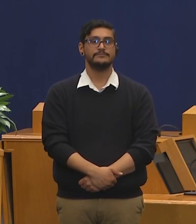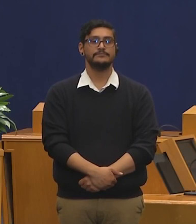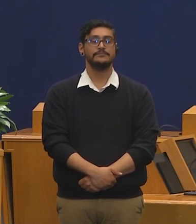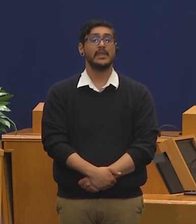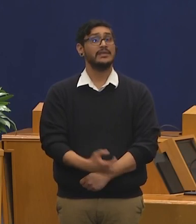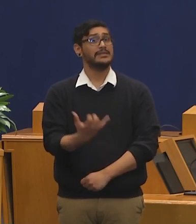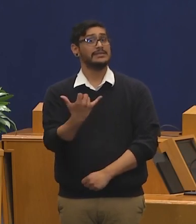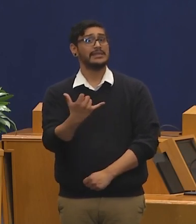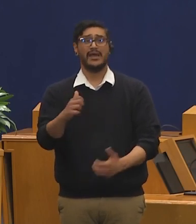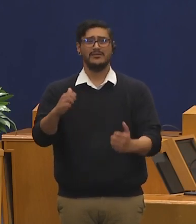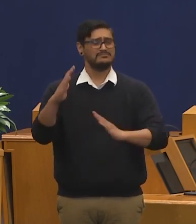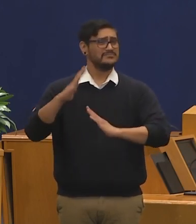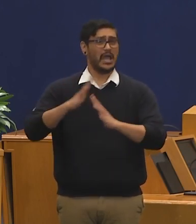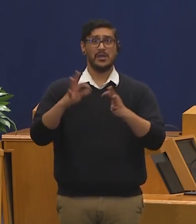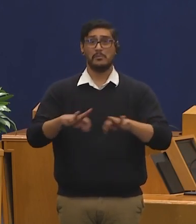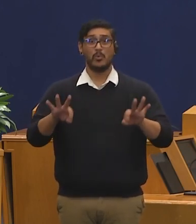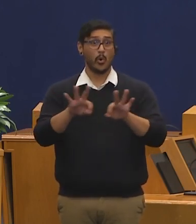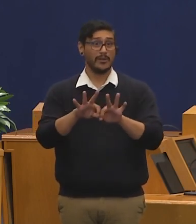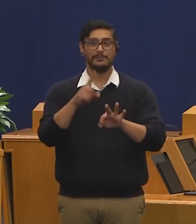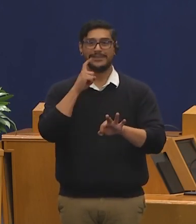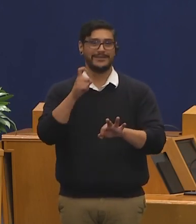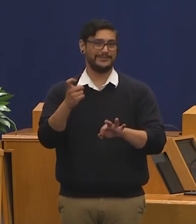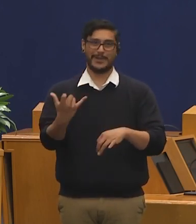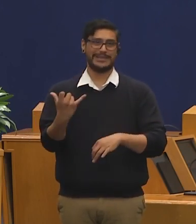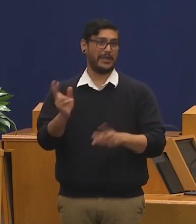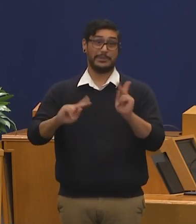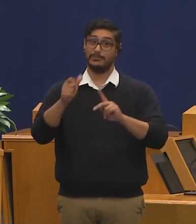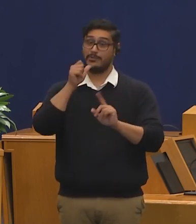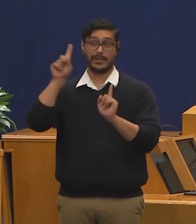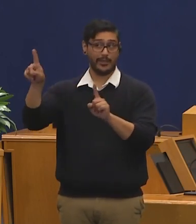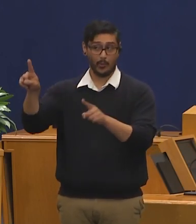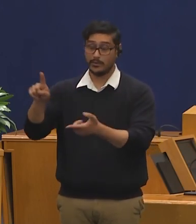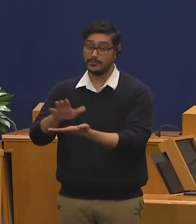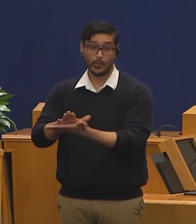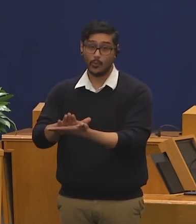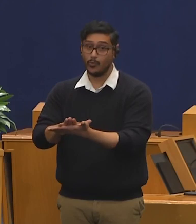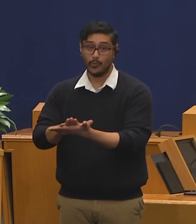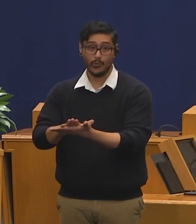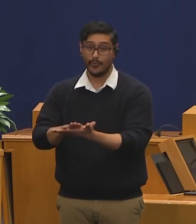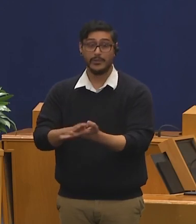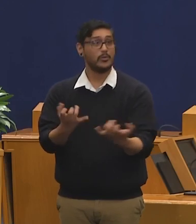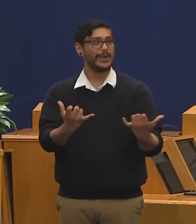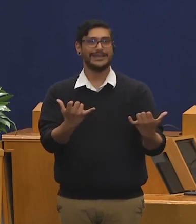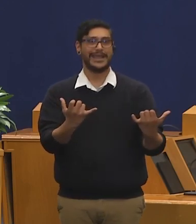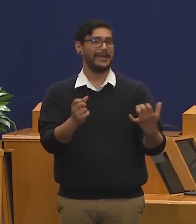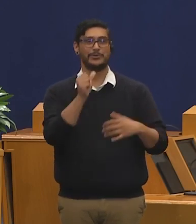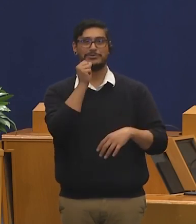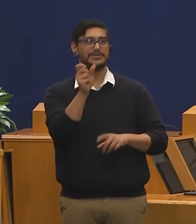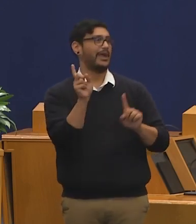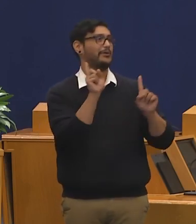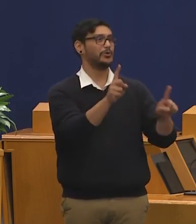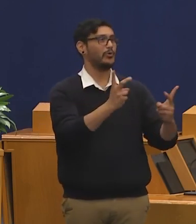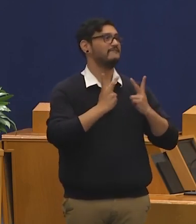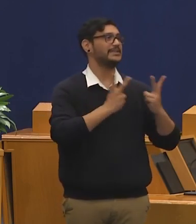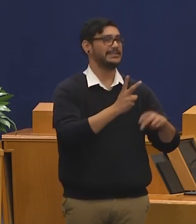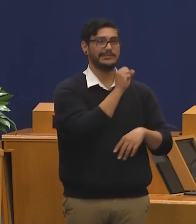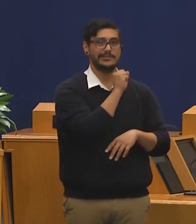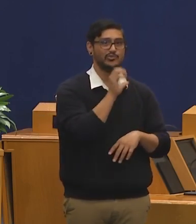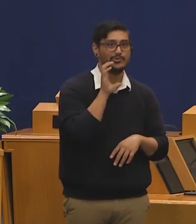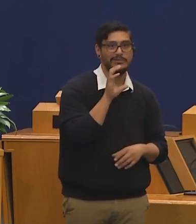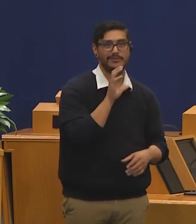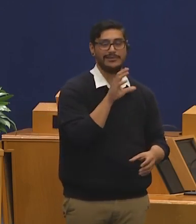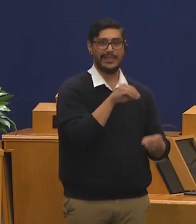más importante, como la gente no está en las escuelas, no estamos visitando a los de la tercera edad en los hogares